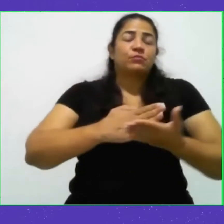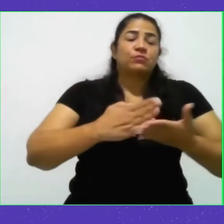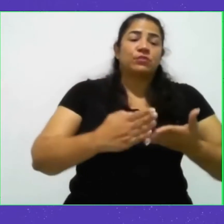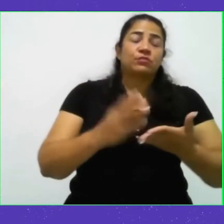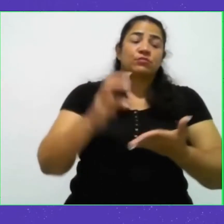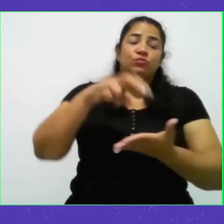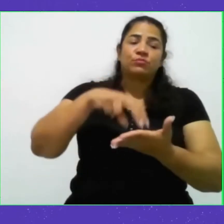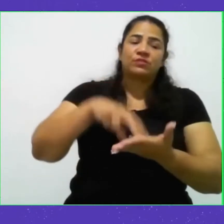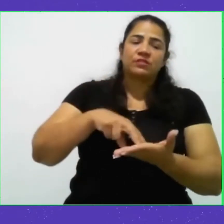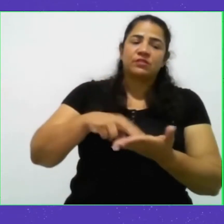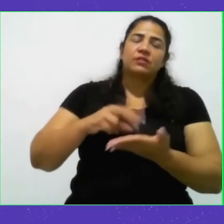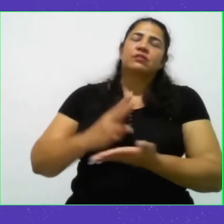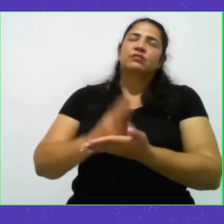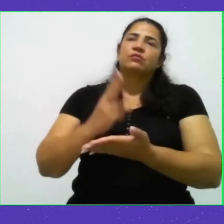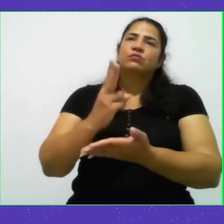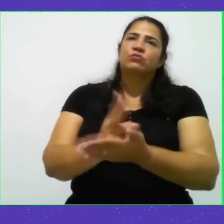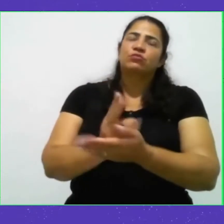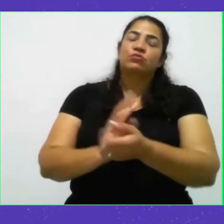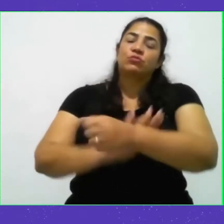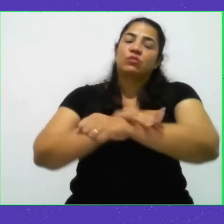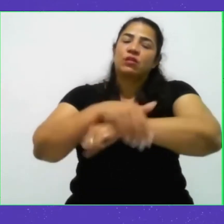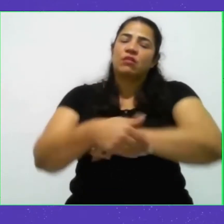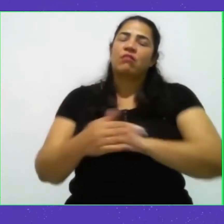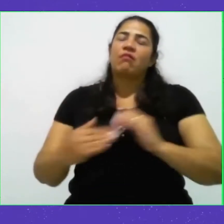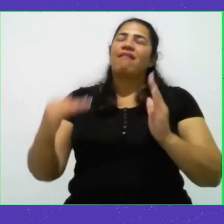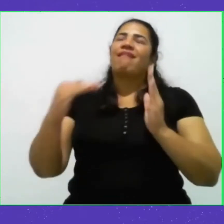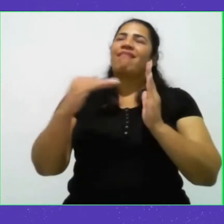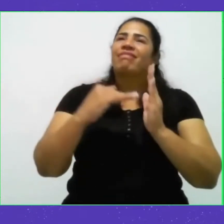amanhã. E até domingo vai ser.